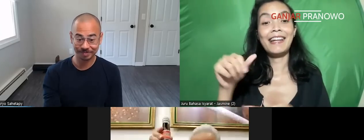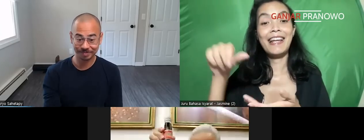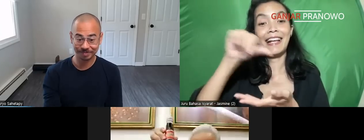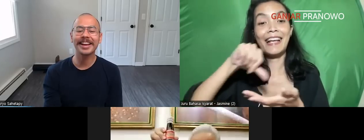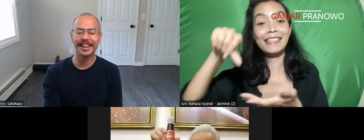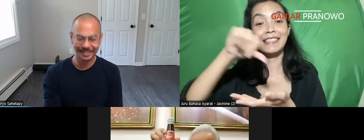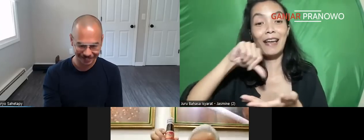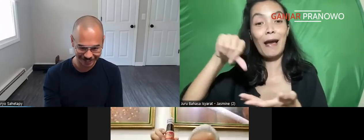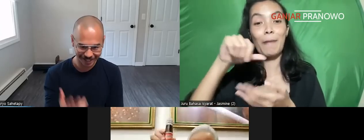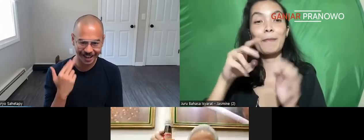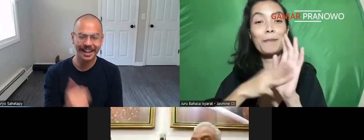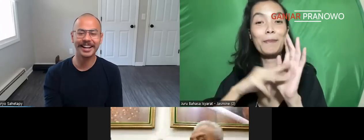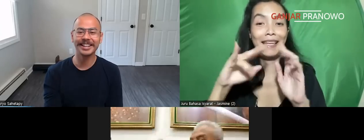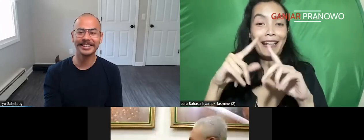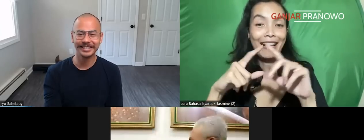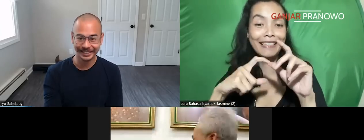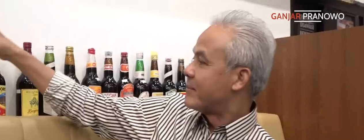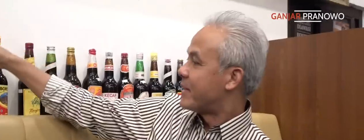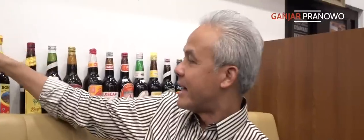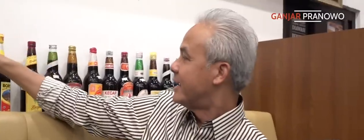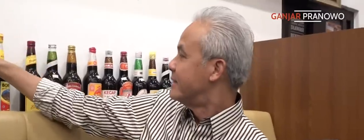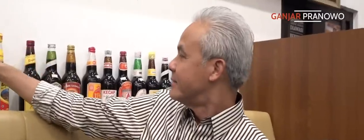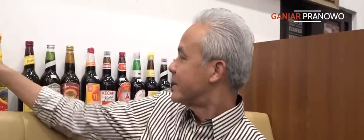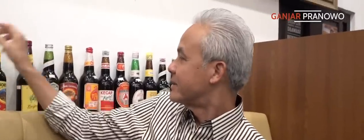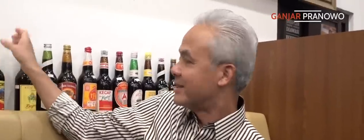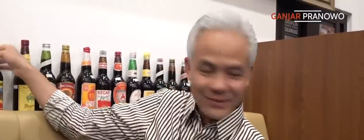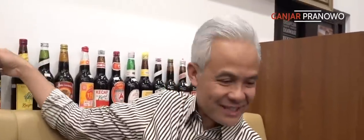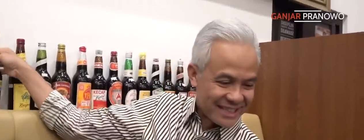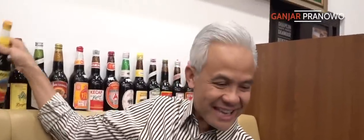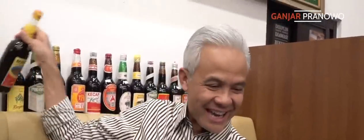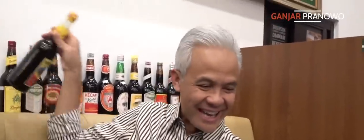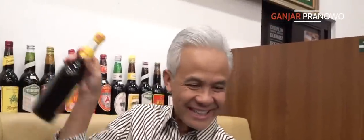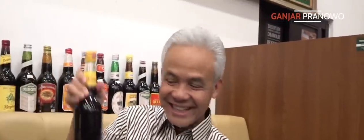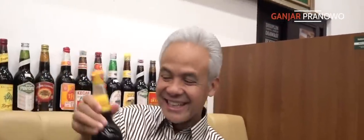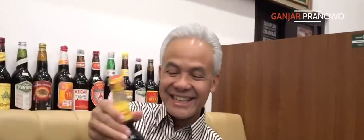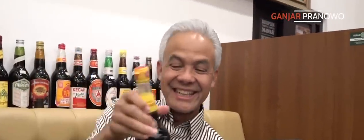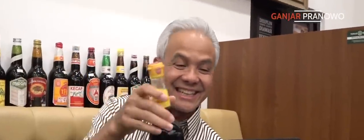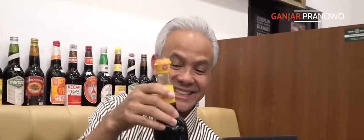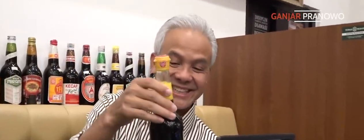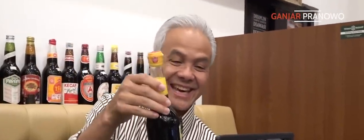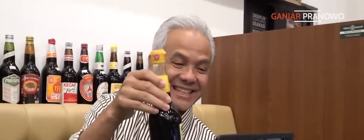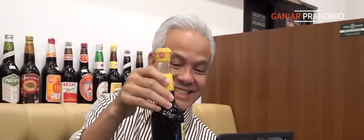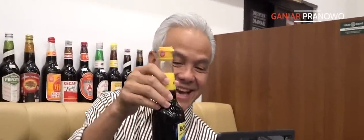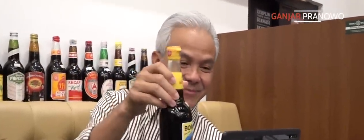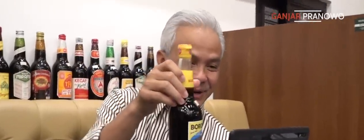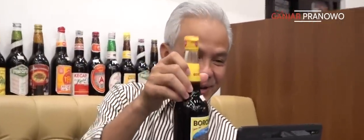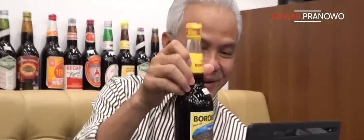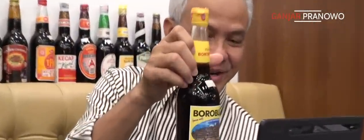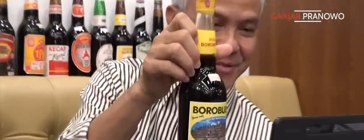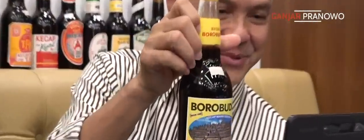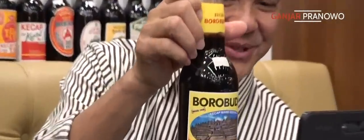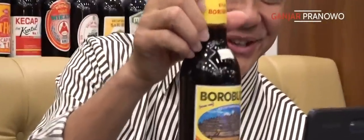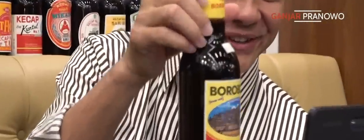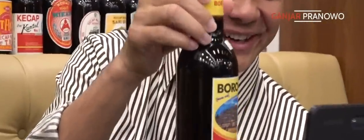kecap mirasa jadi promo inih malah engak apa-apa terus kemudian ini kecap